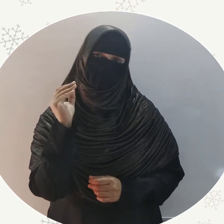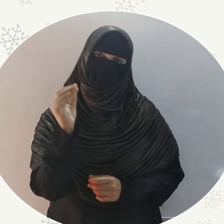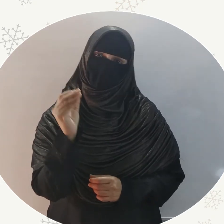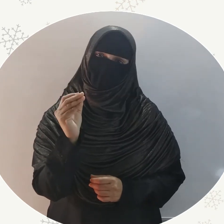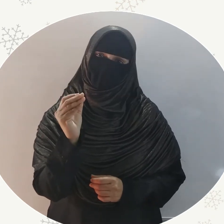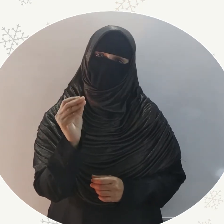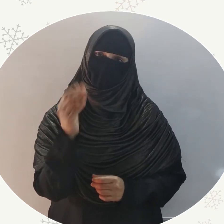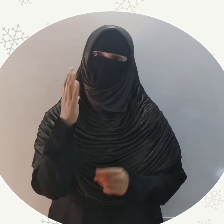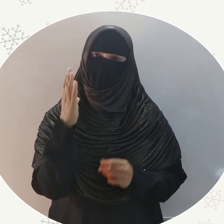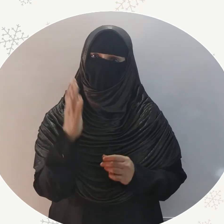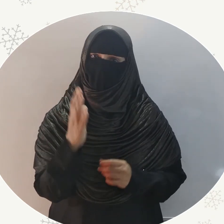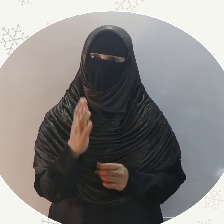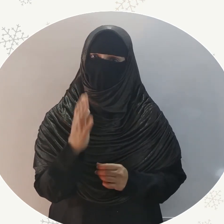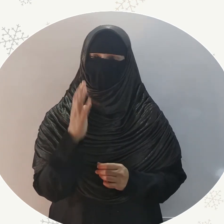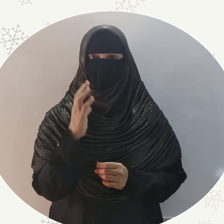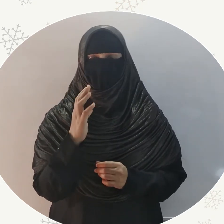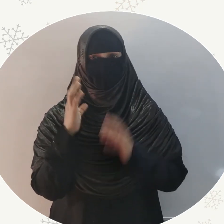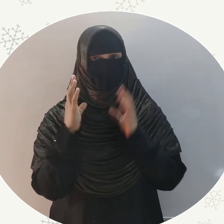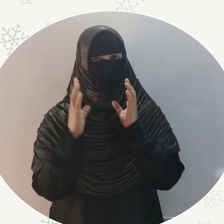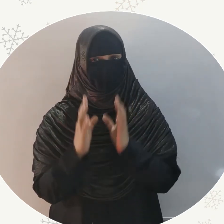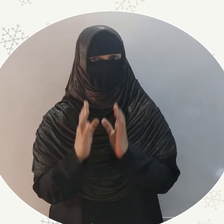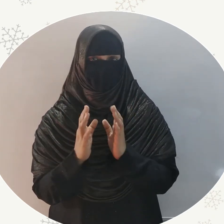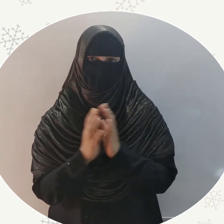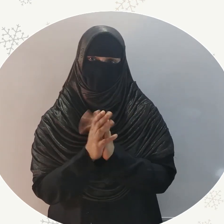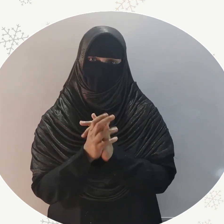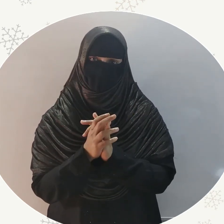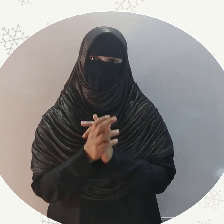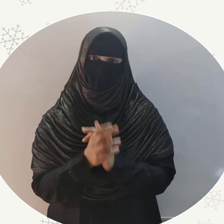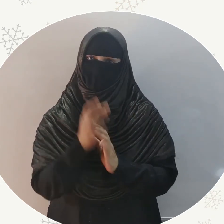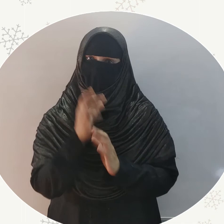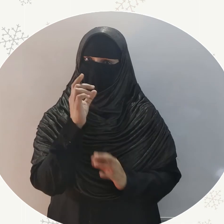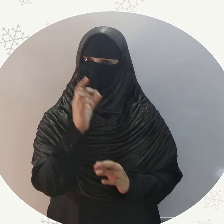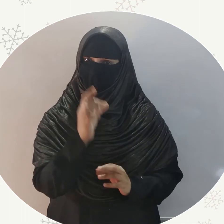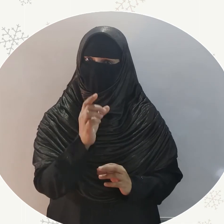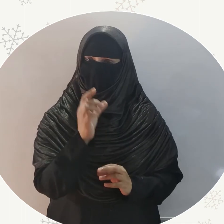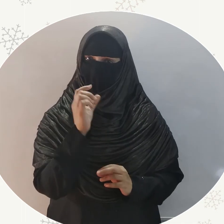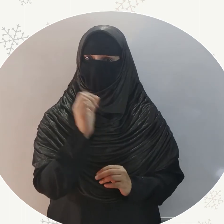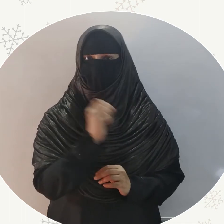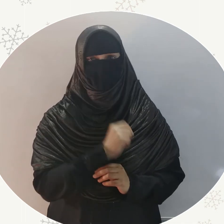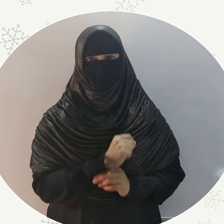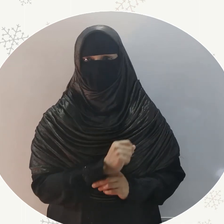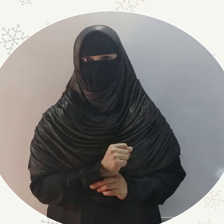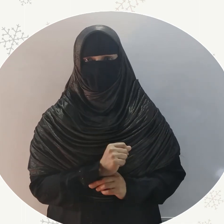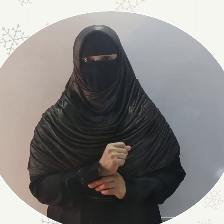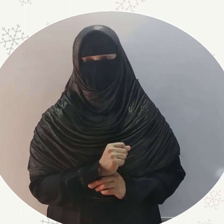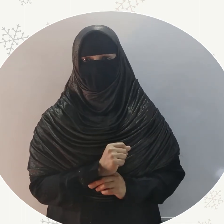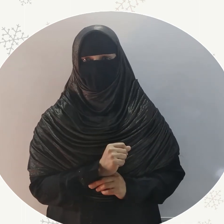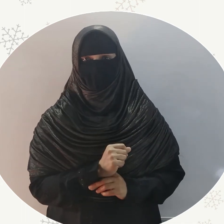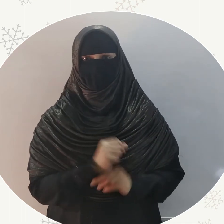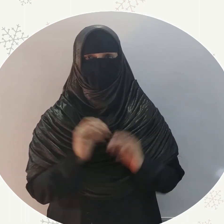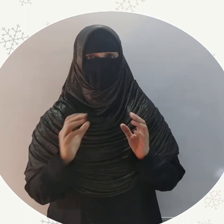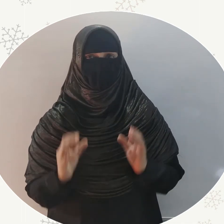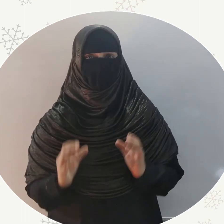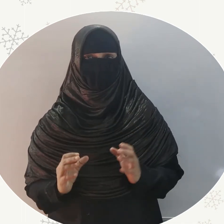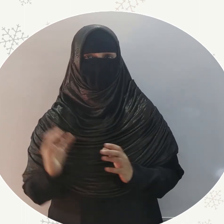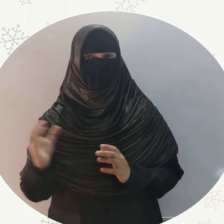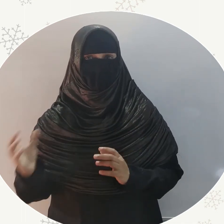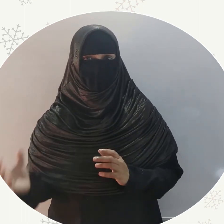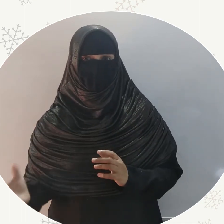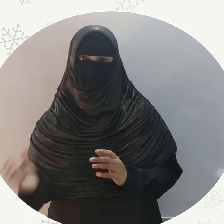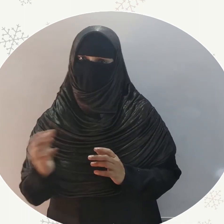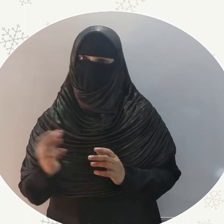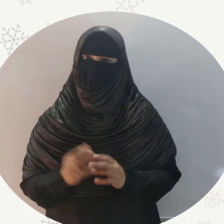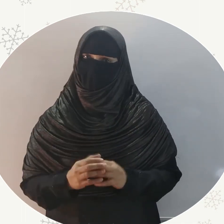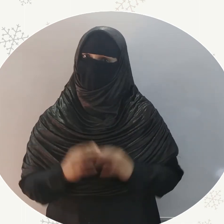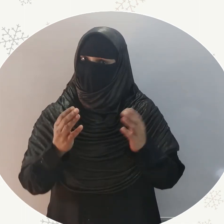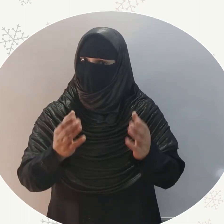എക്സെപ്ഷൻസ് ഗ്രാമറിലും വരുമ്പോൾ പല എക്സെപ്ഷൻസ് ഉണ്ട്. സ്പെഷ്യലൈസ് ചെയ്യേണ്ടി വരും, അപ്പോഴേ നമുക്കത് കറക്റ്റ് ആയിട്ട് മനസ്സിലാവത്തുള്ളൂ. ഇനിയിപ്പോ നിങ്ങളുടെ മുമ്പിൽ ഒരു